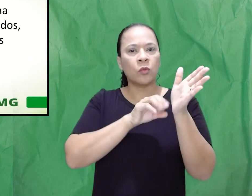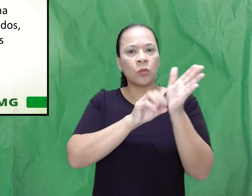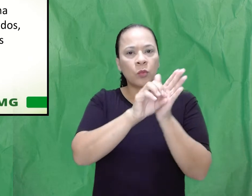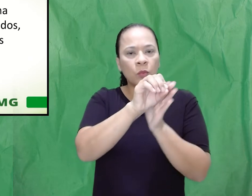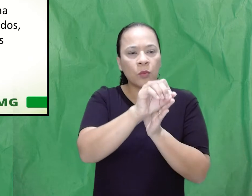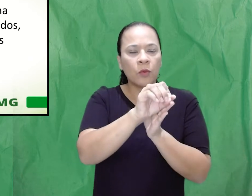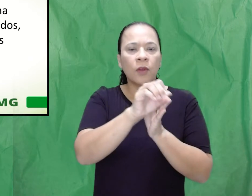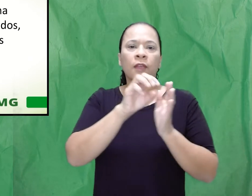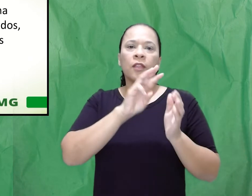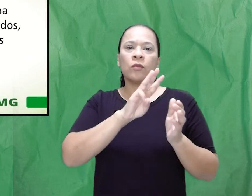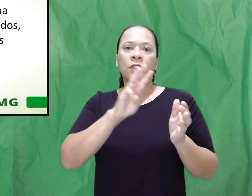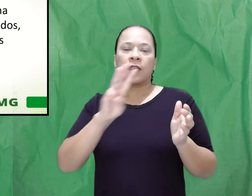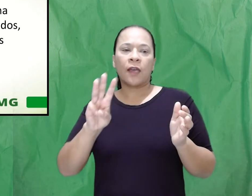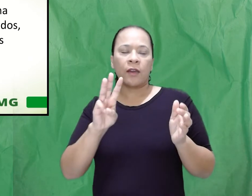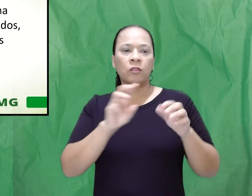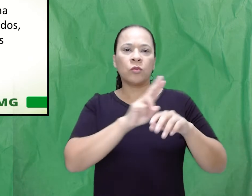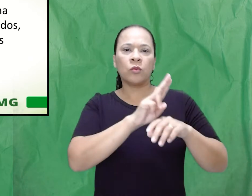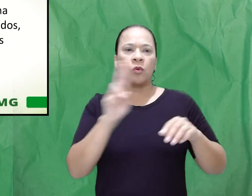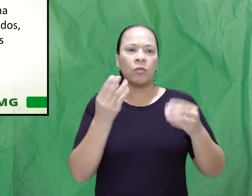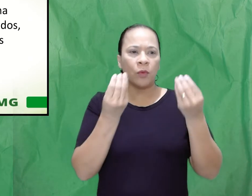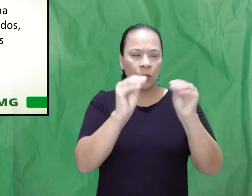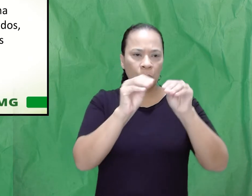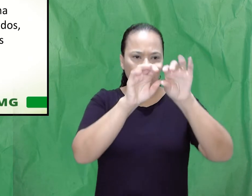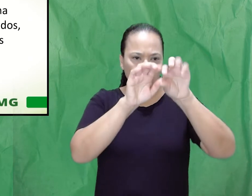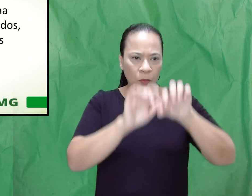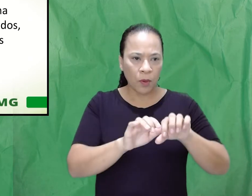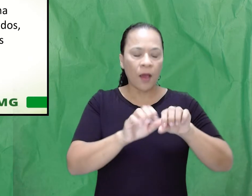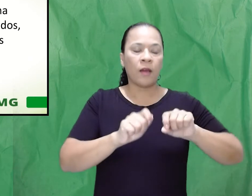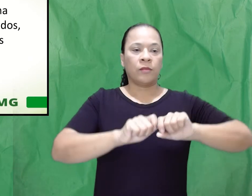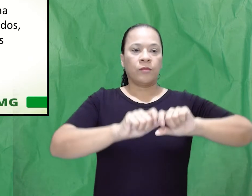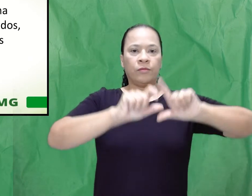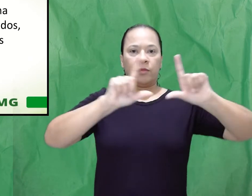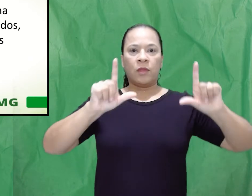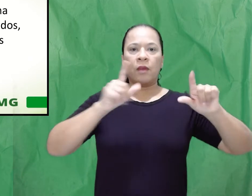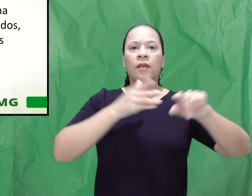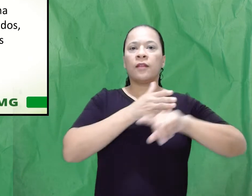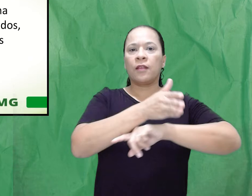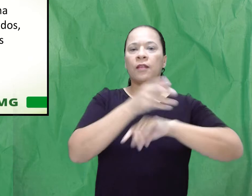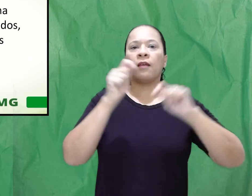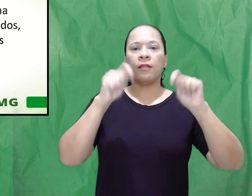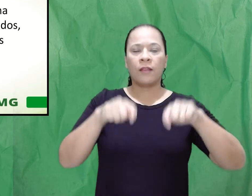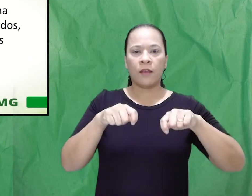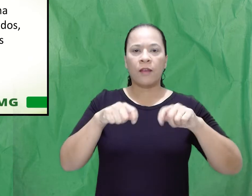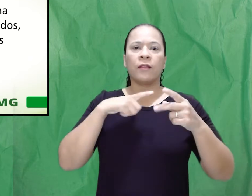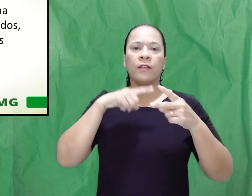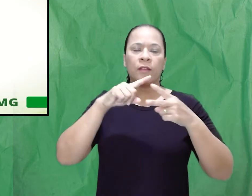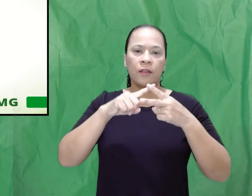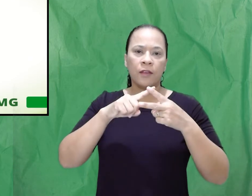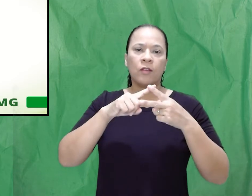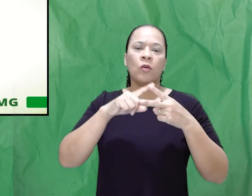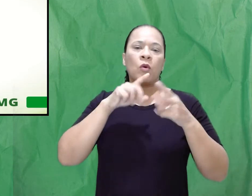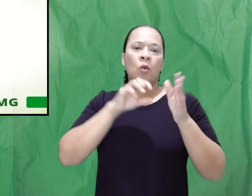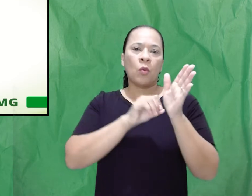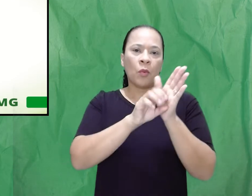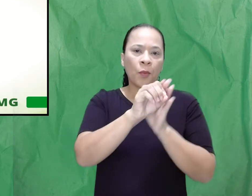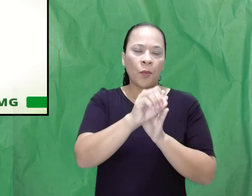usuário conseguir acessar. Então, o Google, o Bing e o Yahoo são motores de busca.